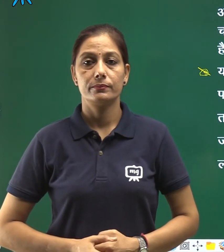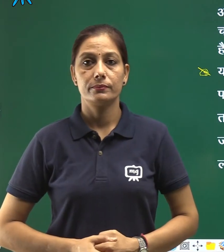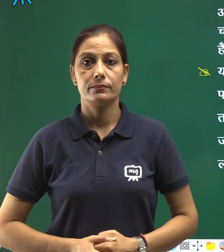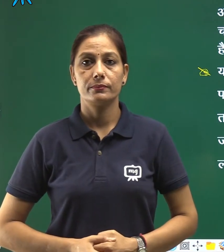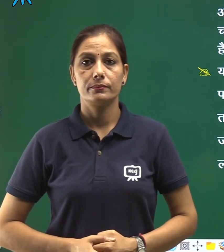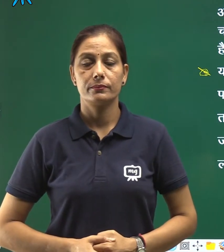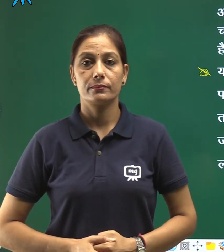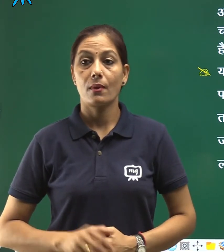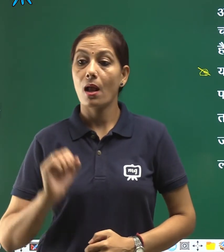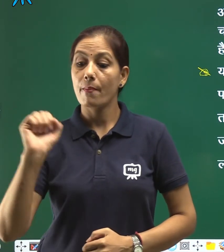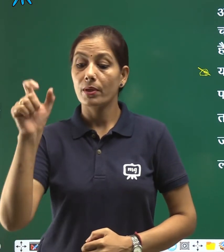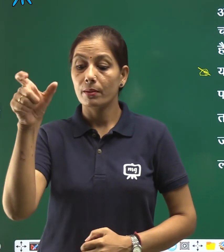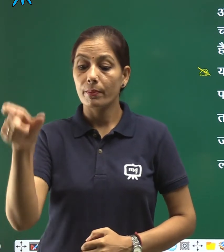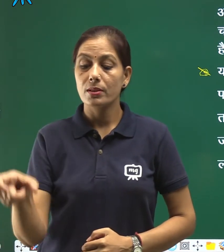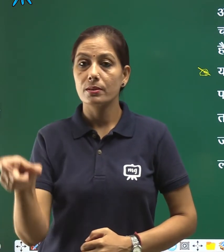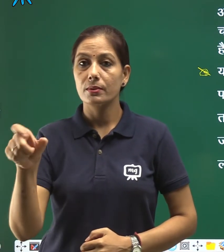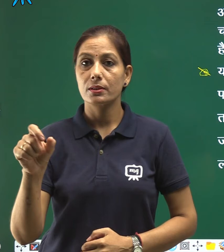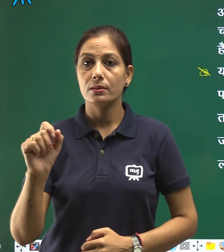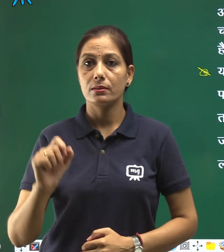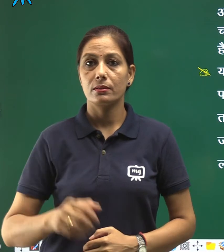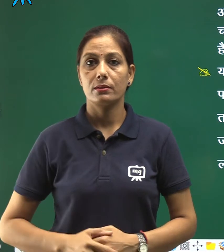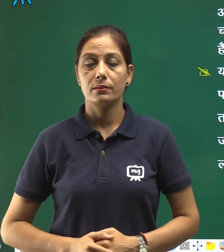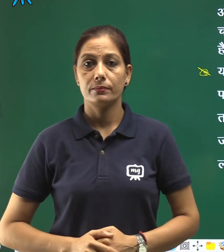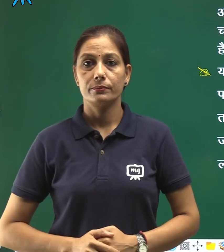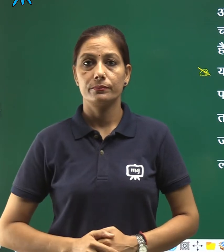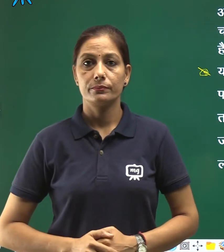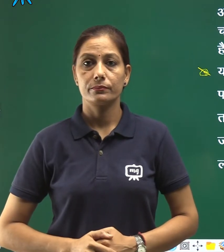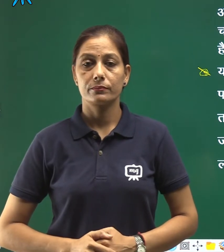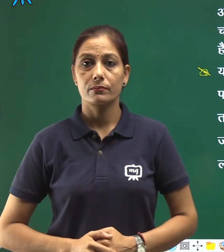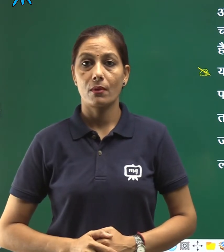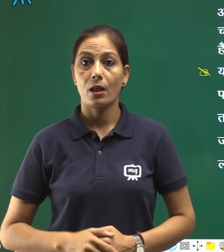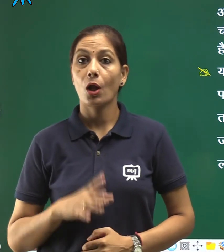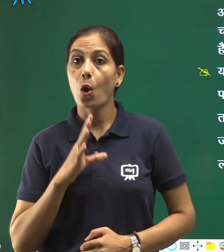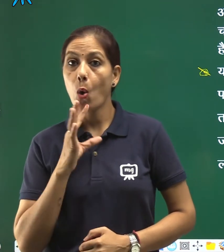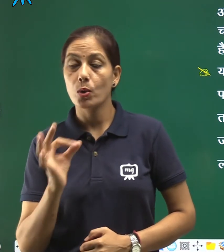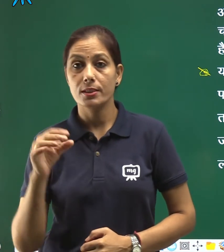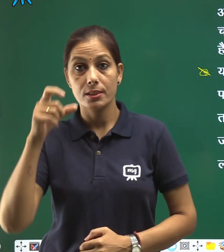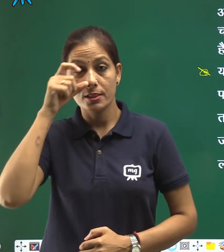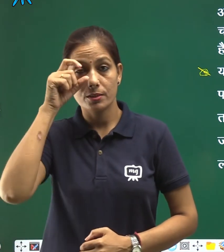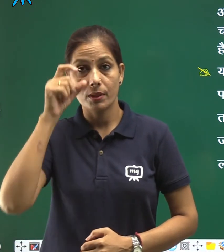अपने पास से एक असली चश्मा